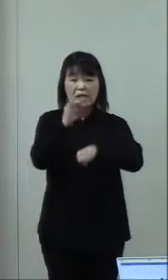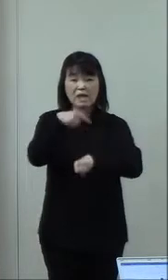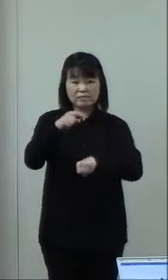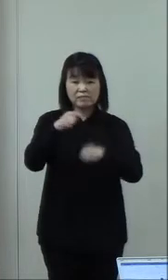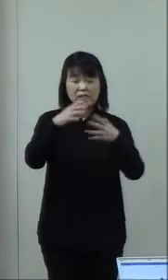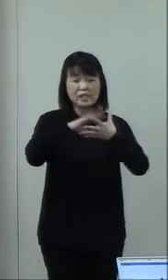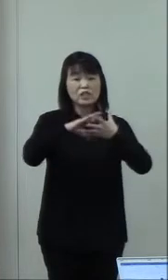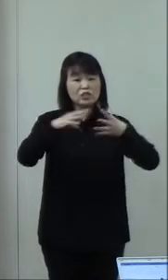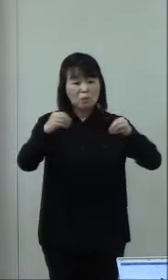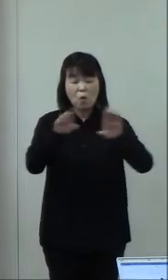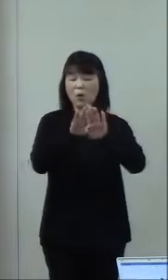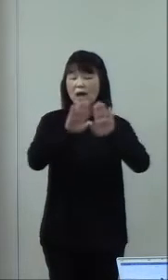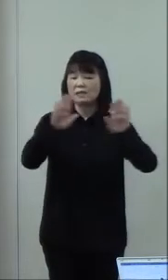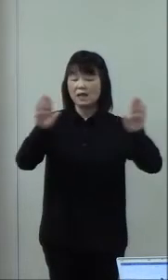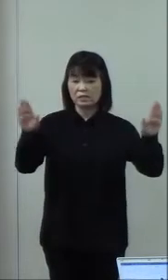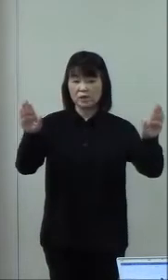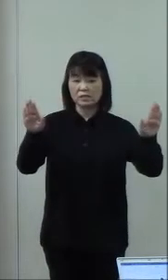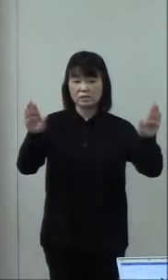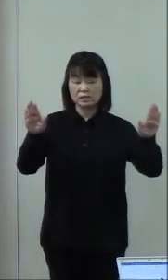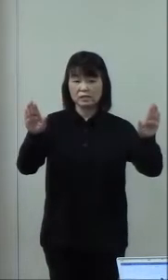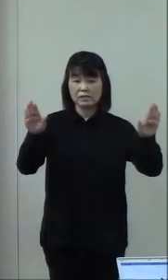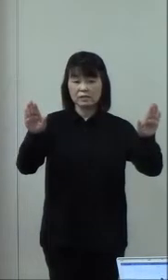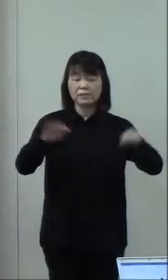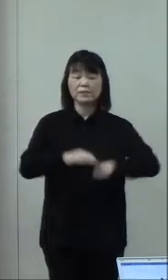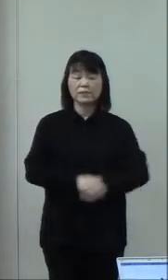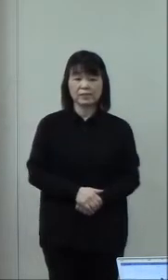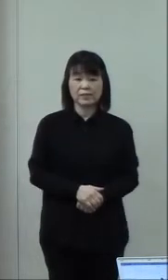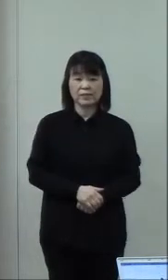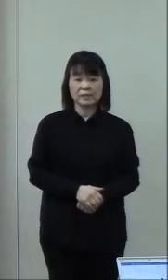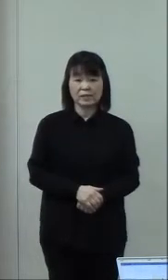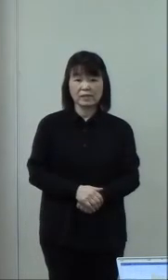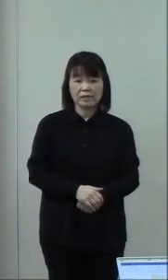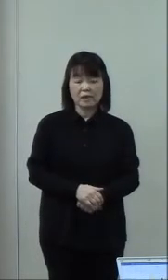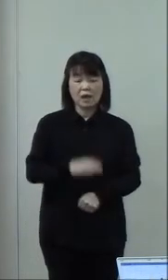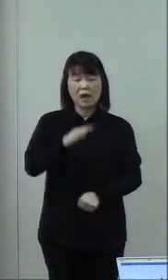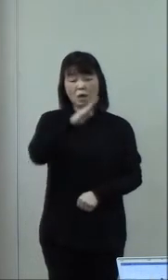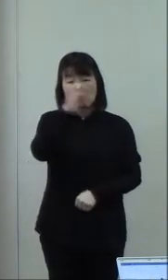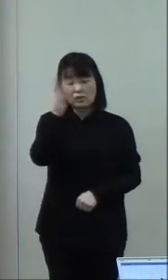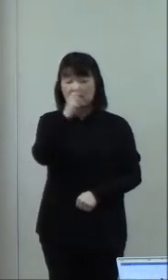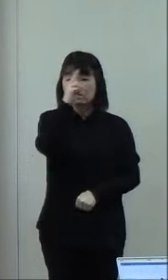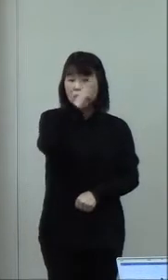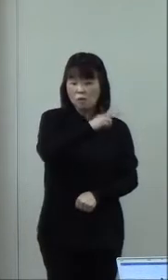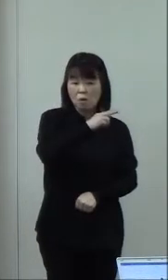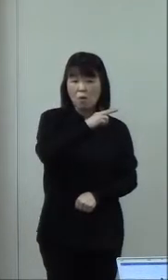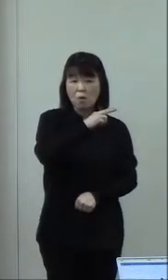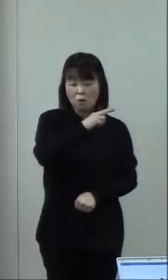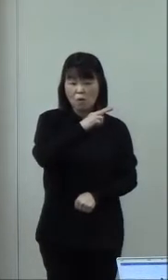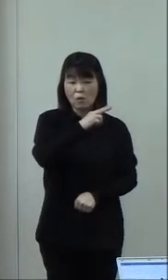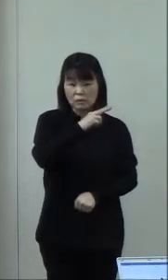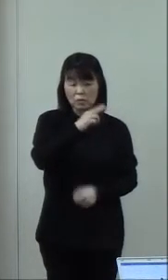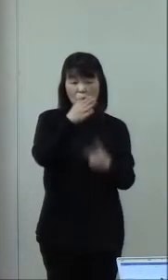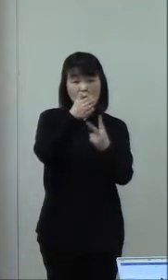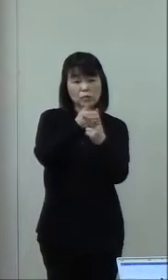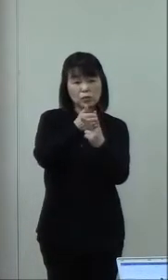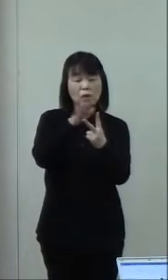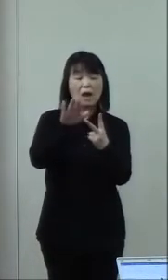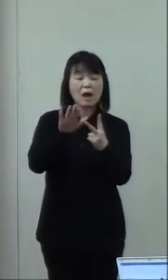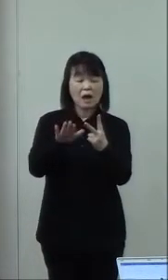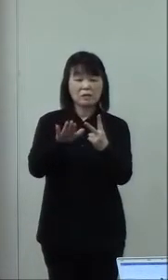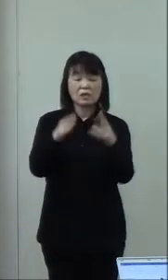いたします。午前と午後の部に分かれておりまして、会場は都議会館で行います